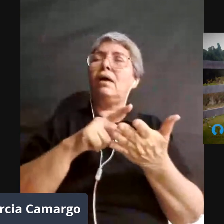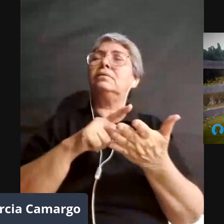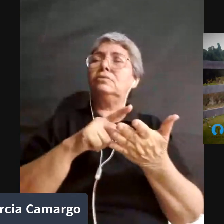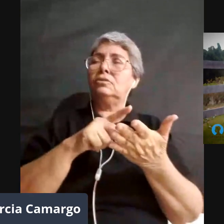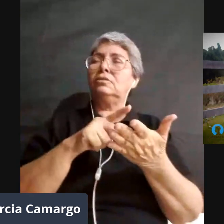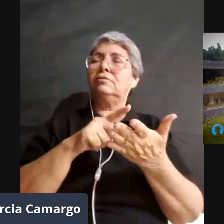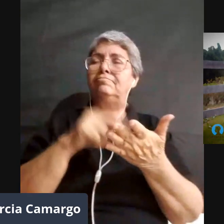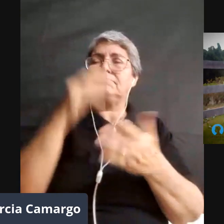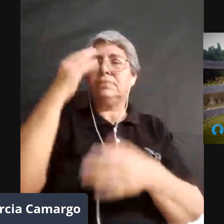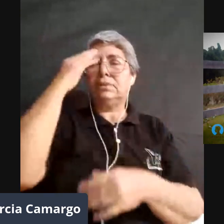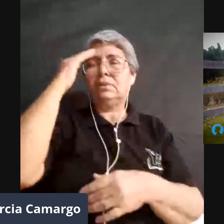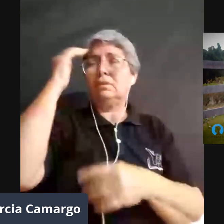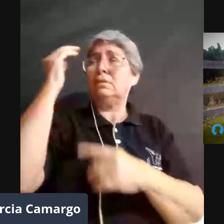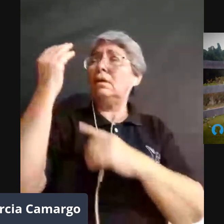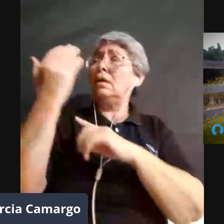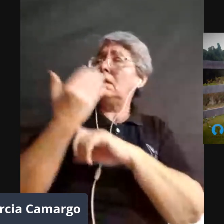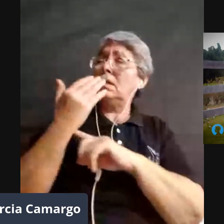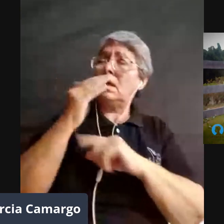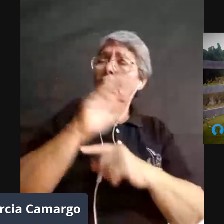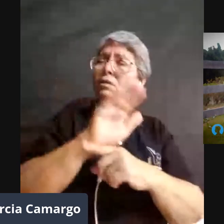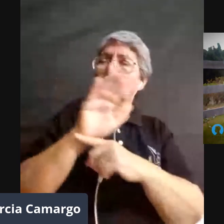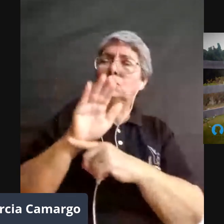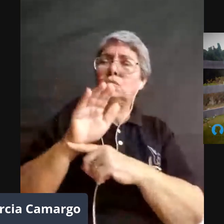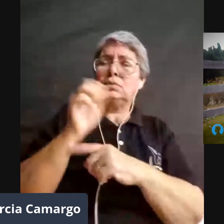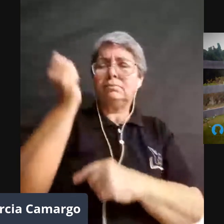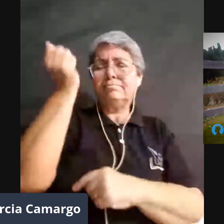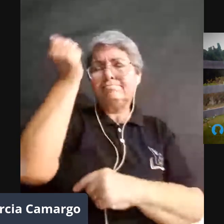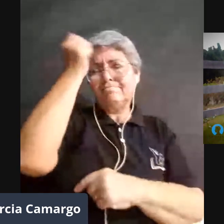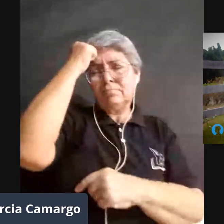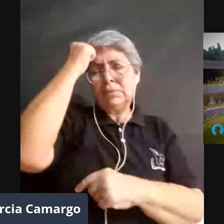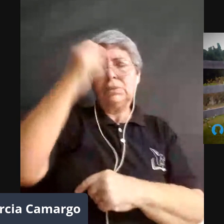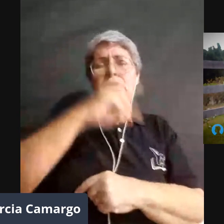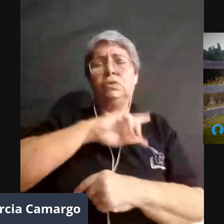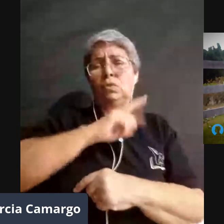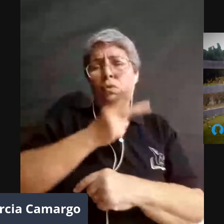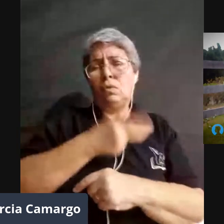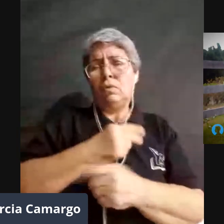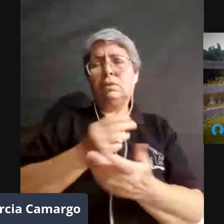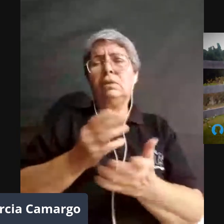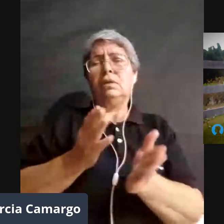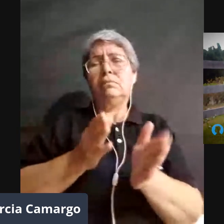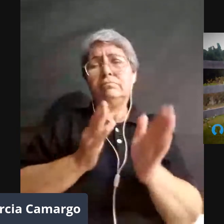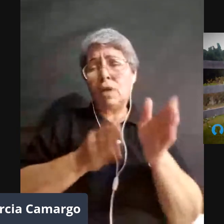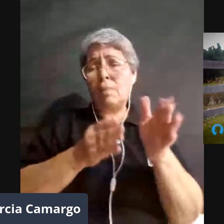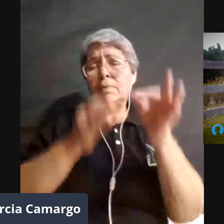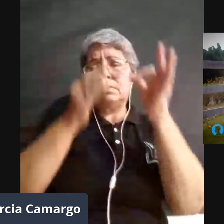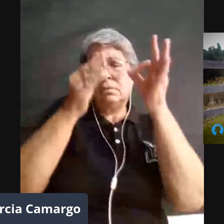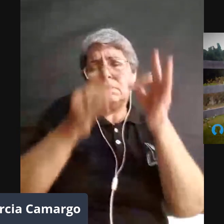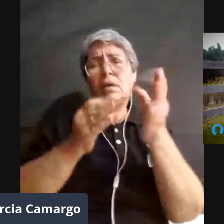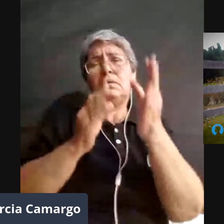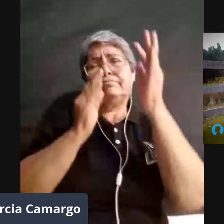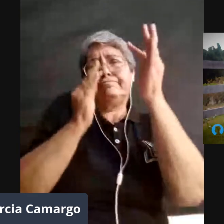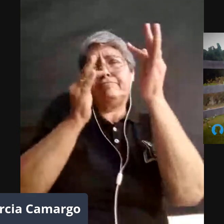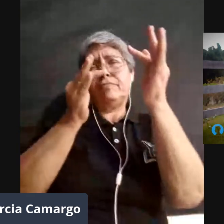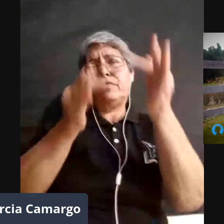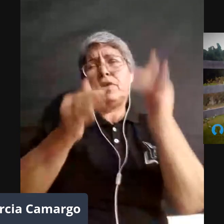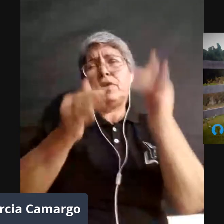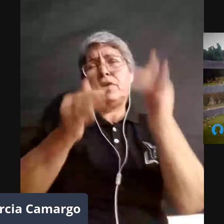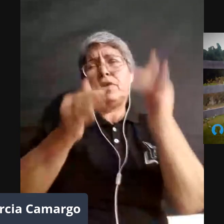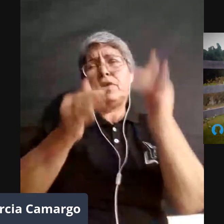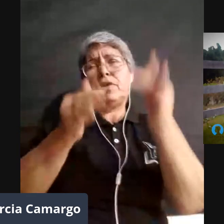nos arrependermos e nos convertermos dos nossos maus caminhos. Nos ajude a seguirmos em santidade de vida diante da Tua